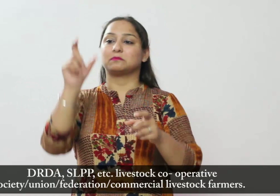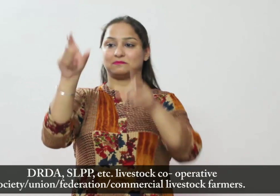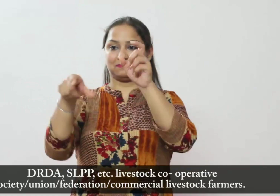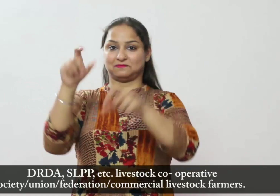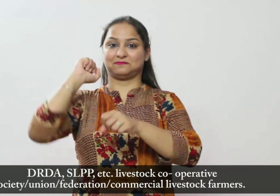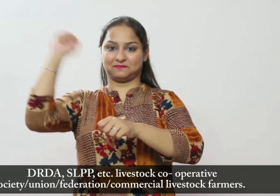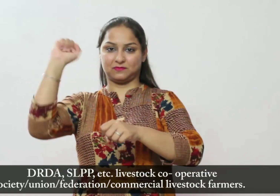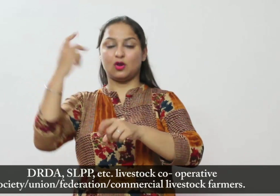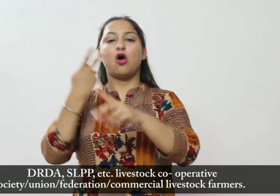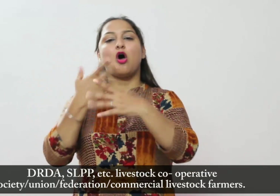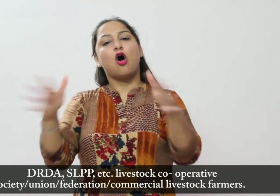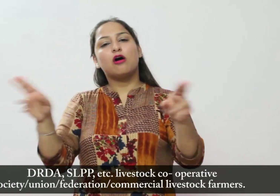किसान।